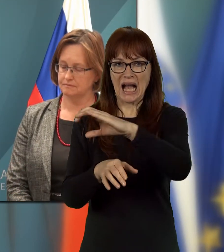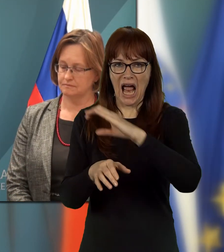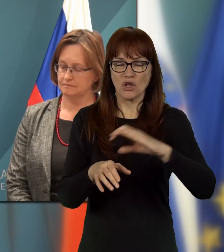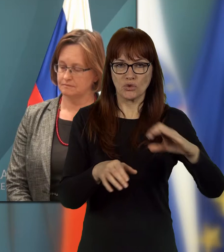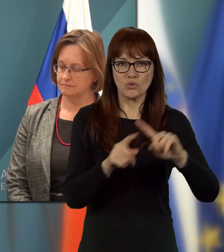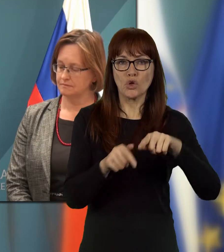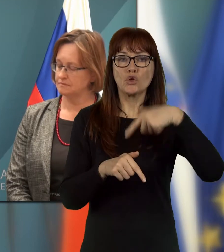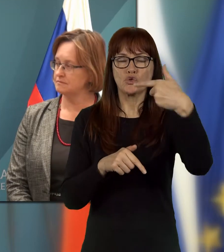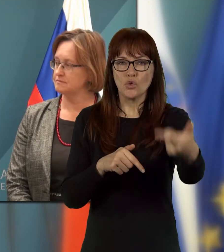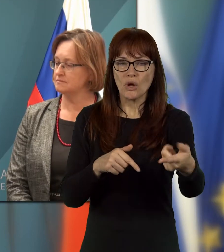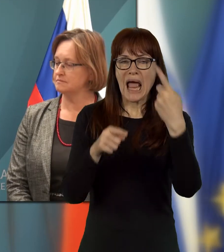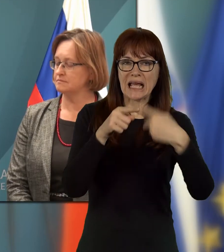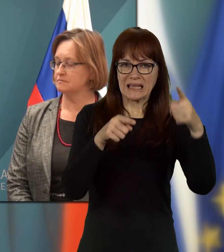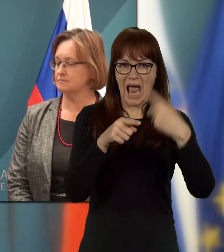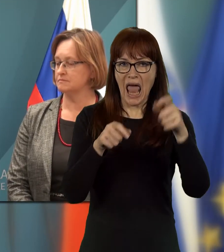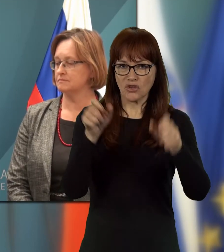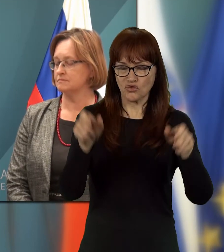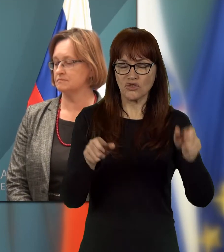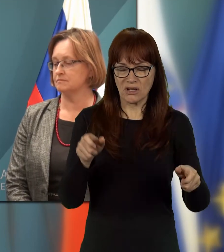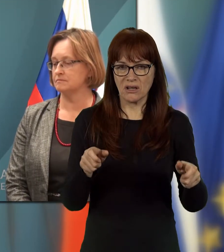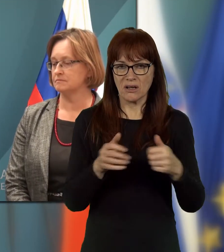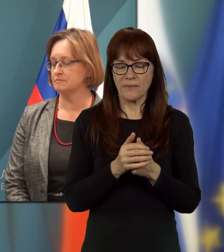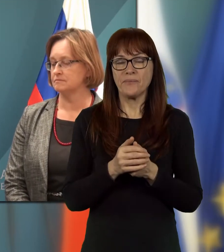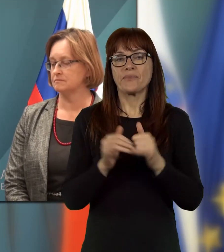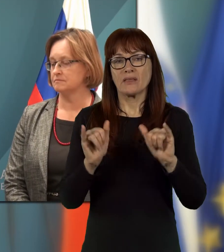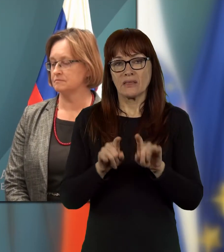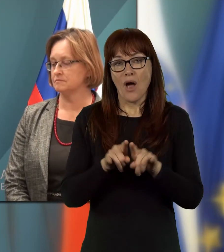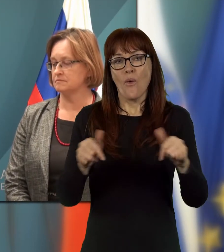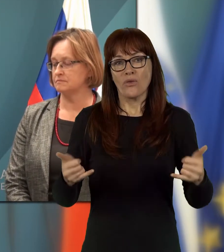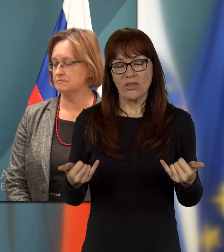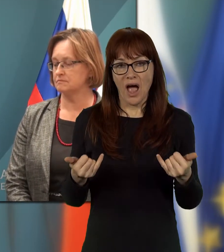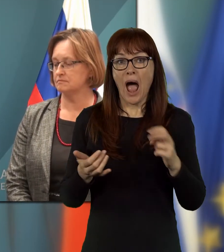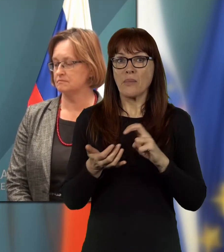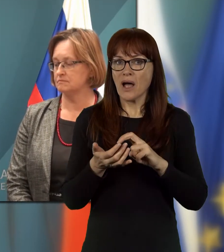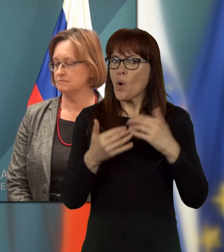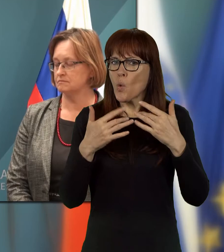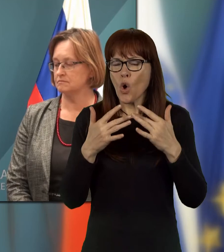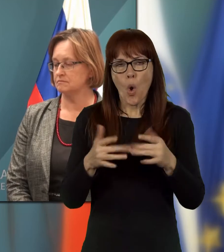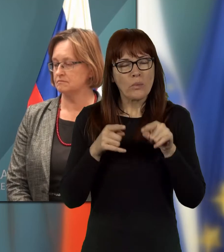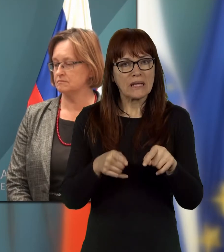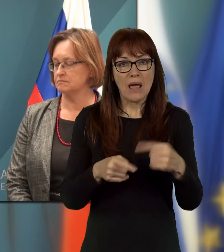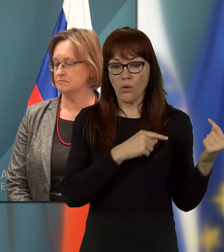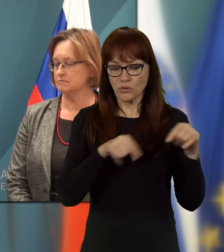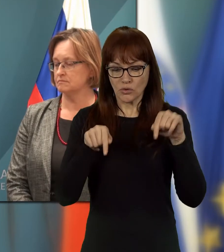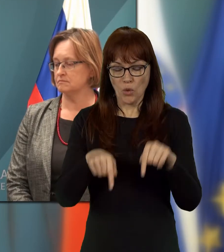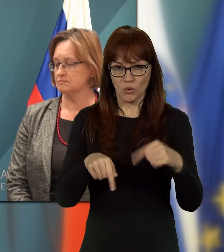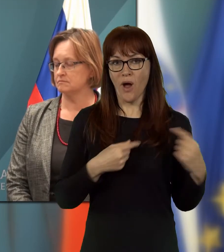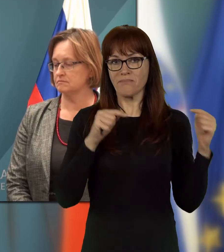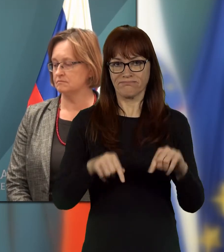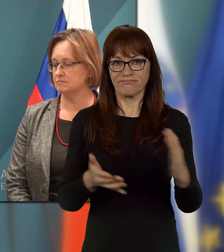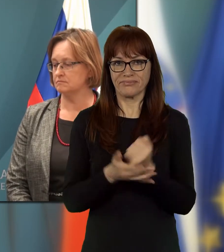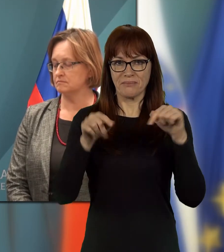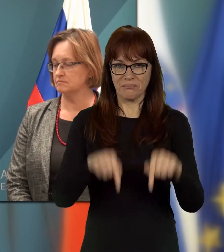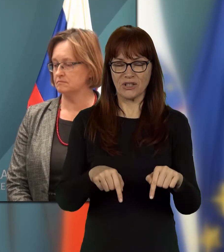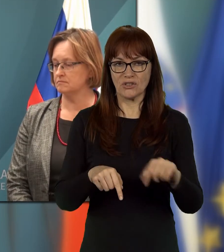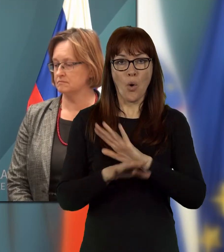resorjev, tudi zunanjih deležnikov. Tako da ampak vseeno smo pa prišli do sem. In